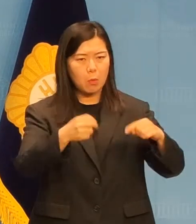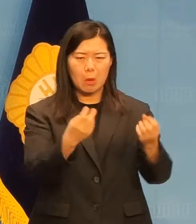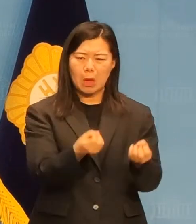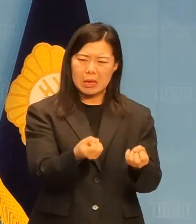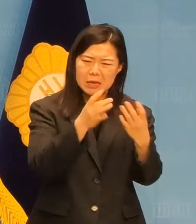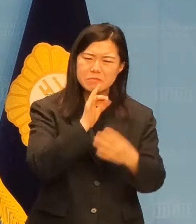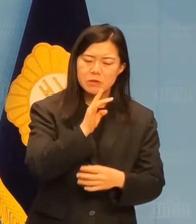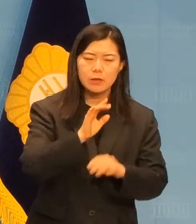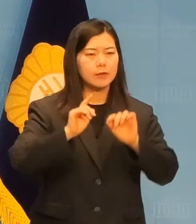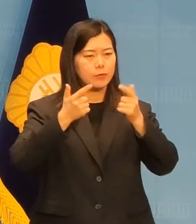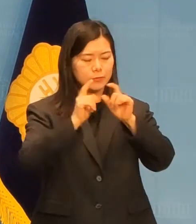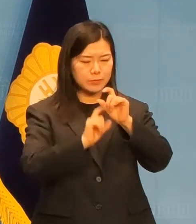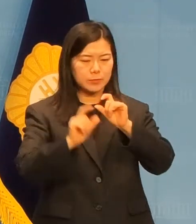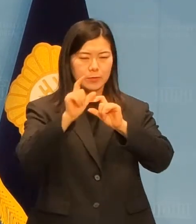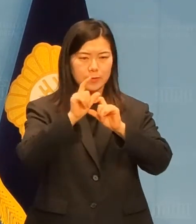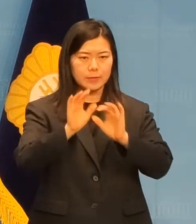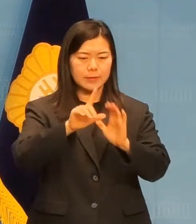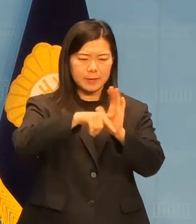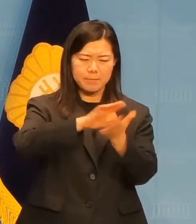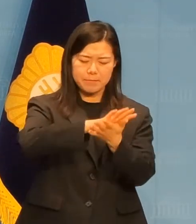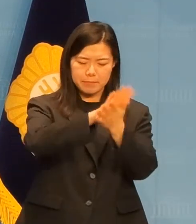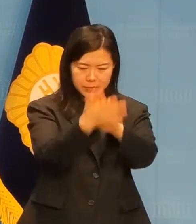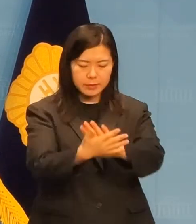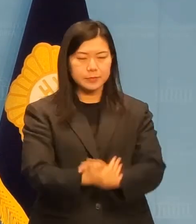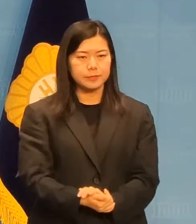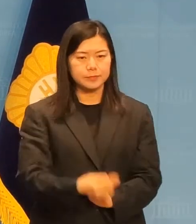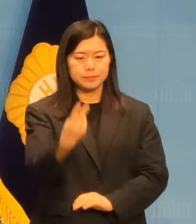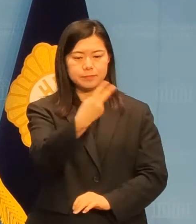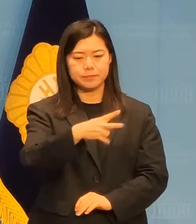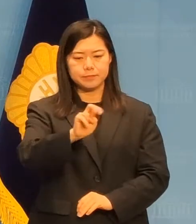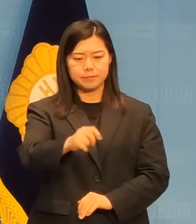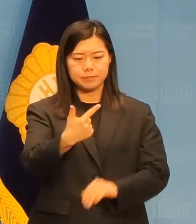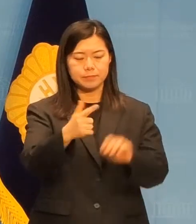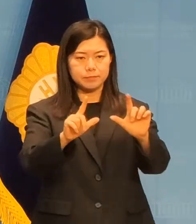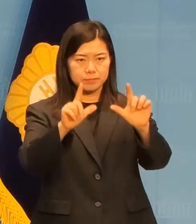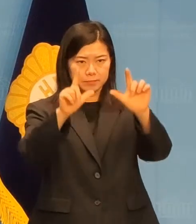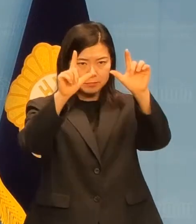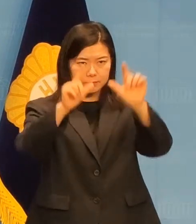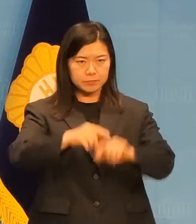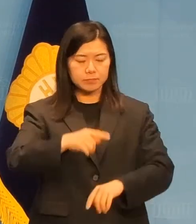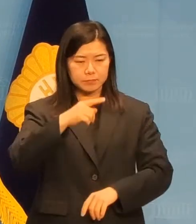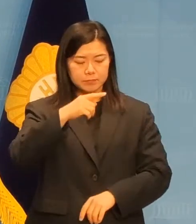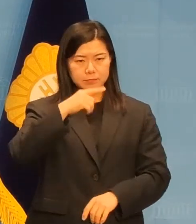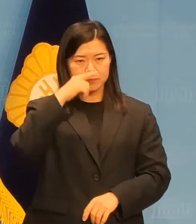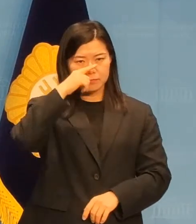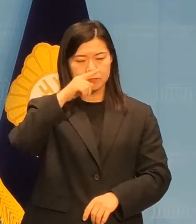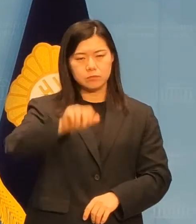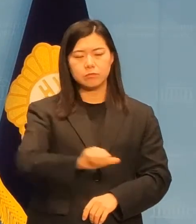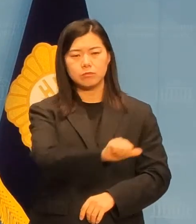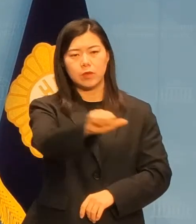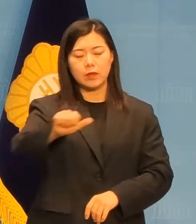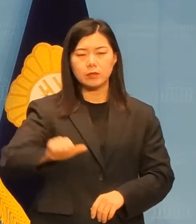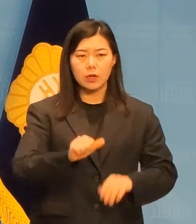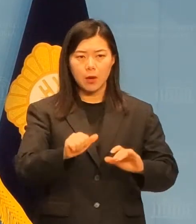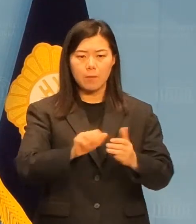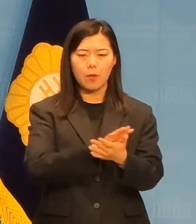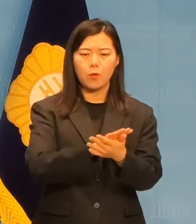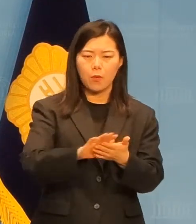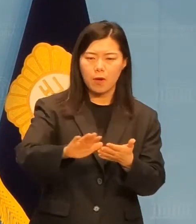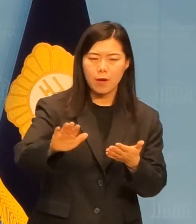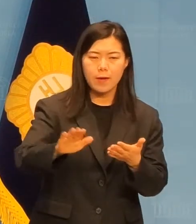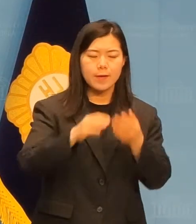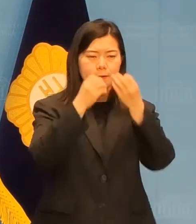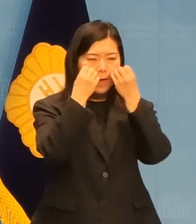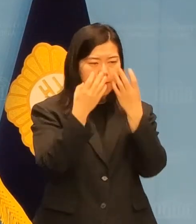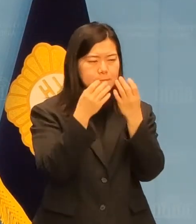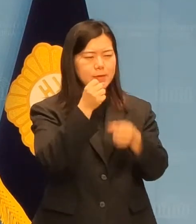아니라 전환점입니다. 2026년 동북아 평화 질서를 다시 설계할